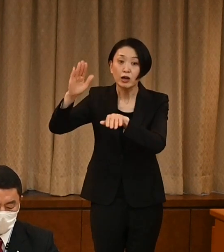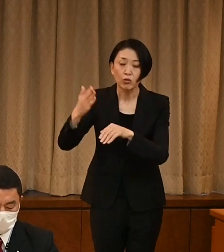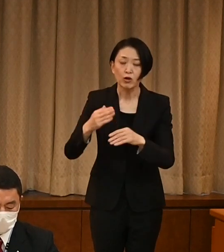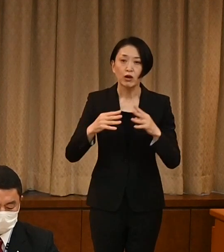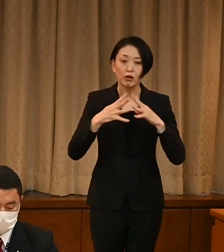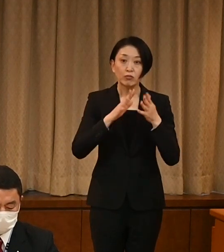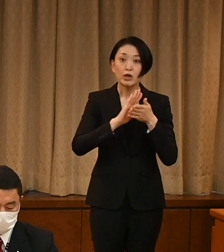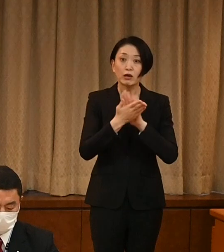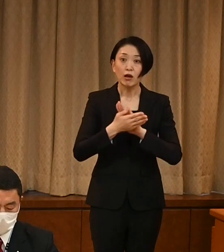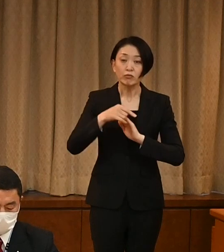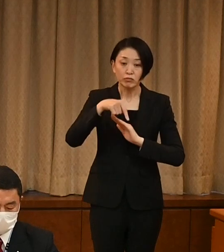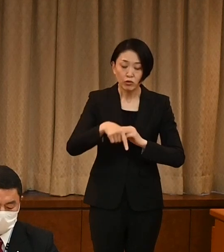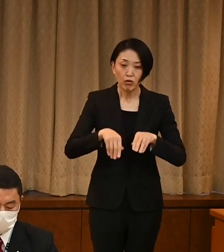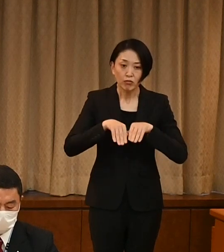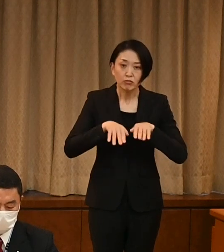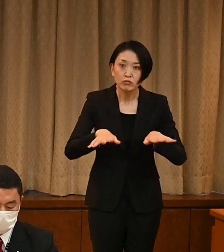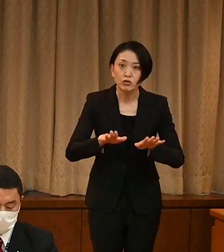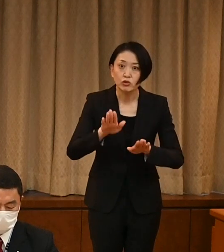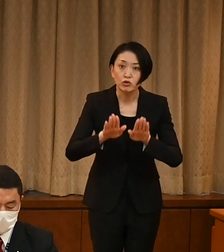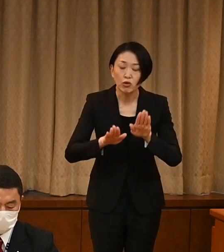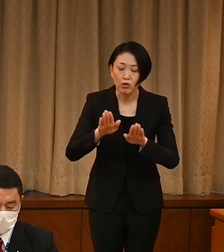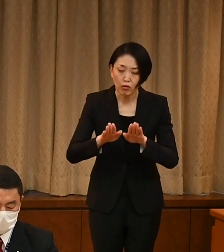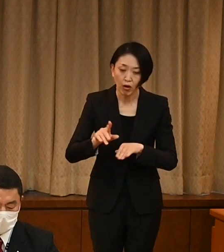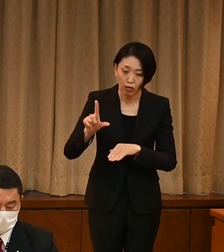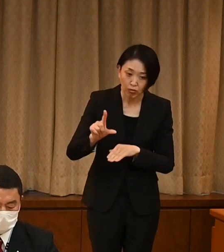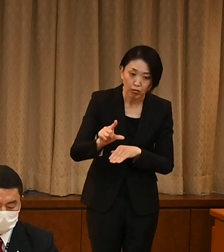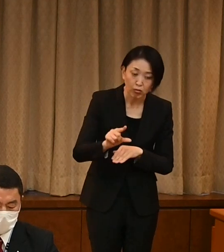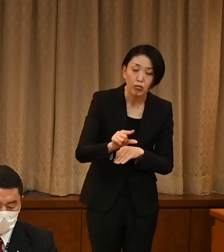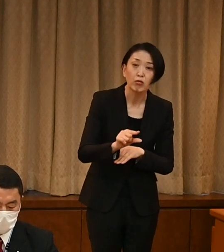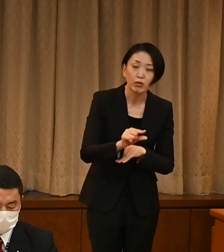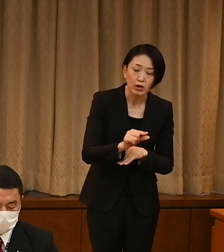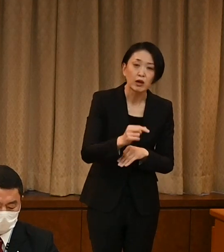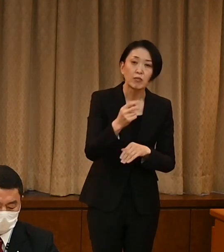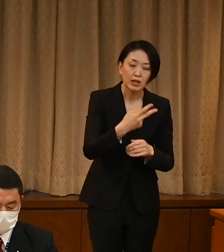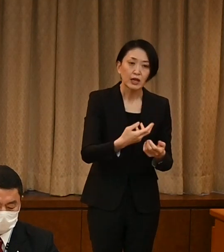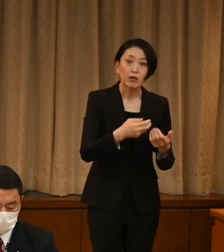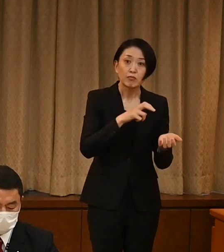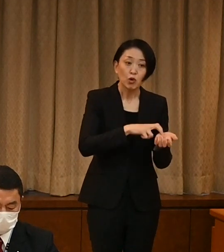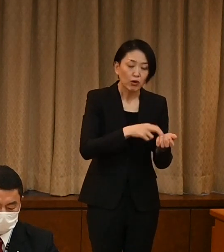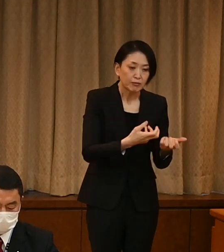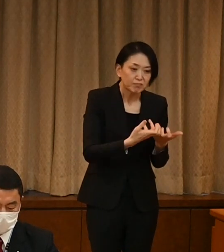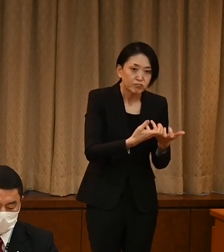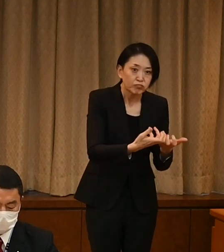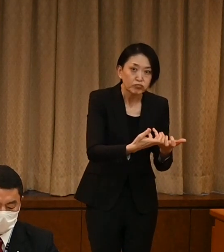本県の感染状況や病床の逼迫具合は一定の落ち着きを